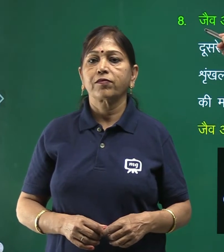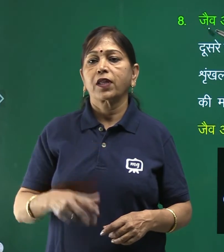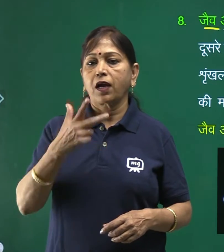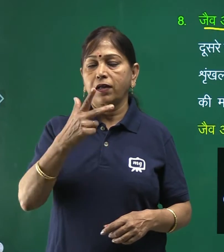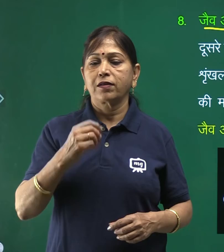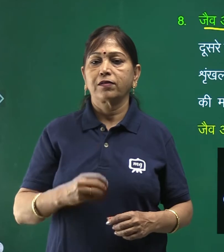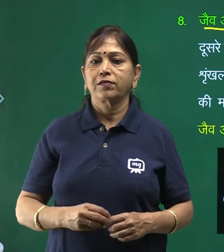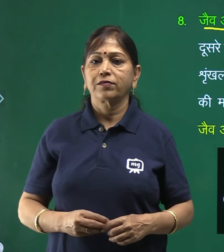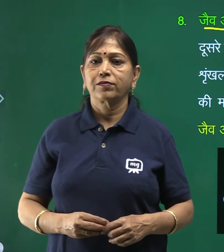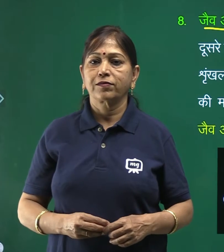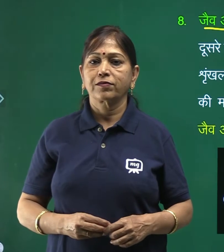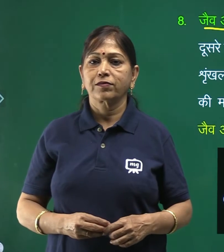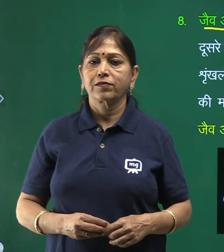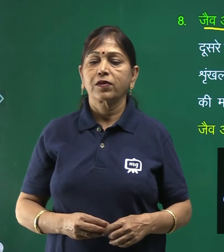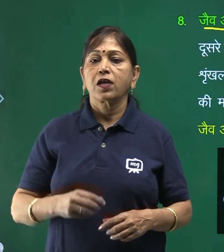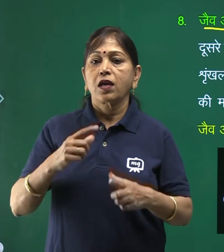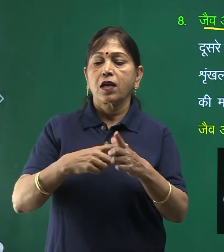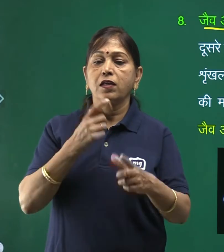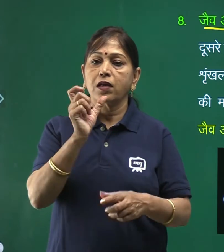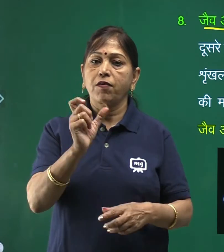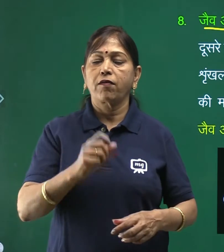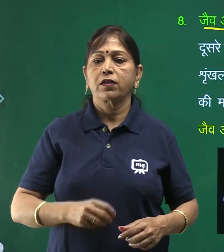8, जैव आवर्धन,